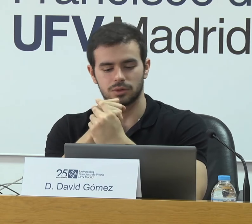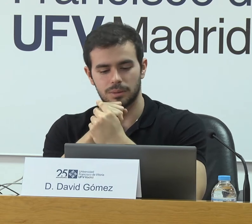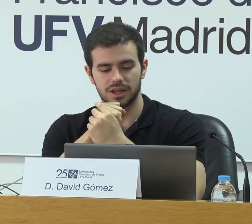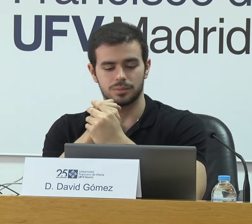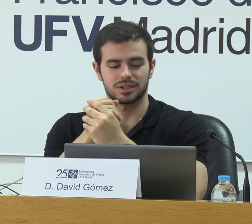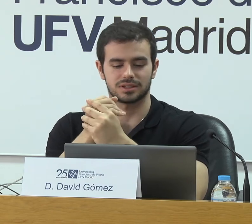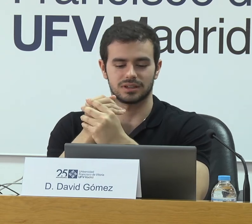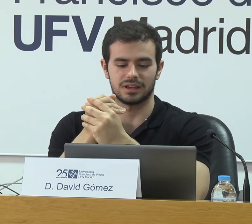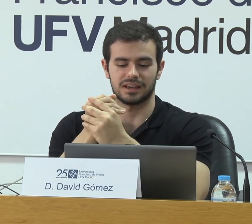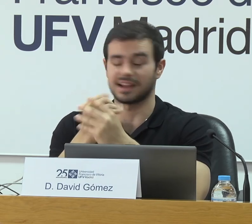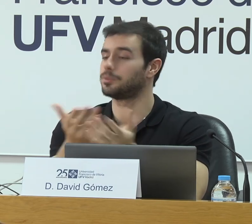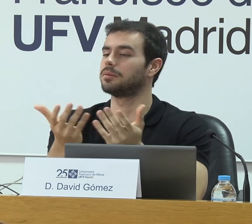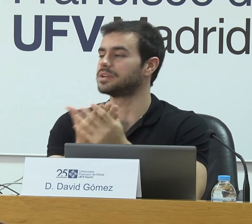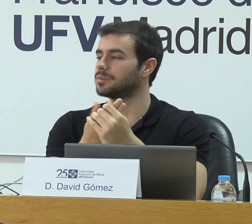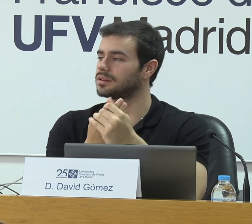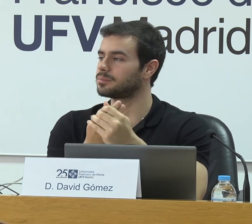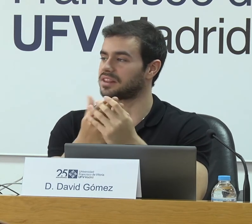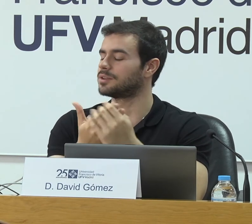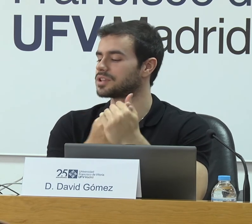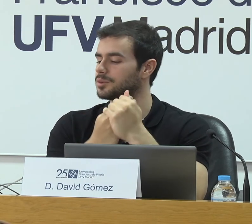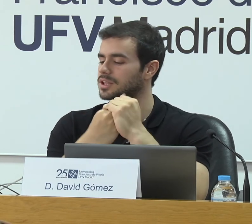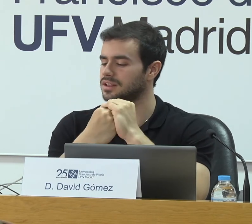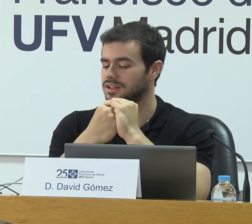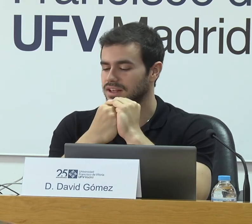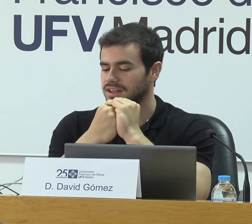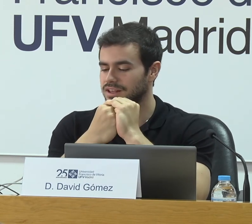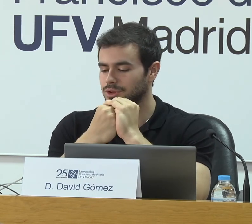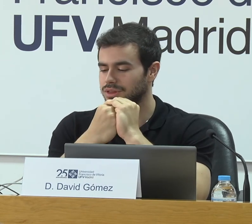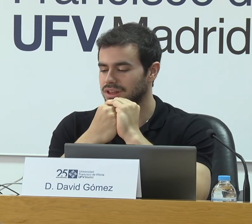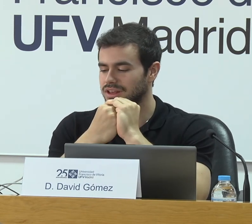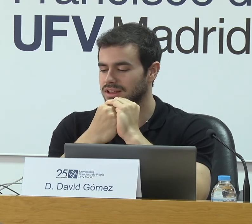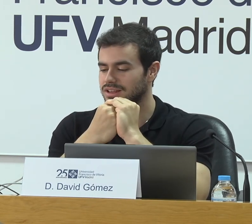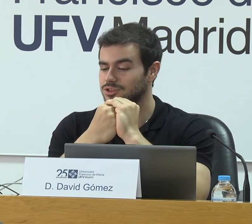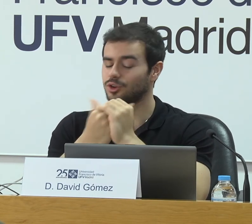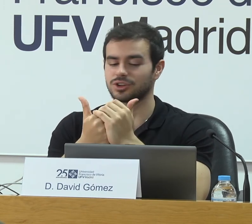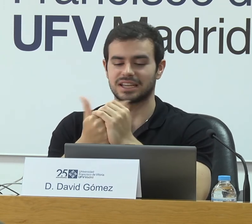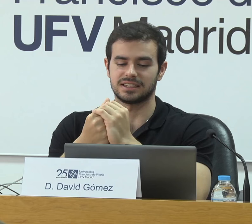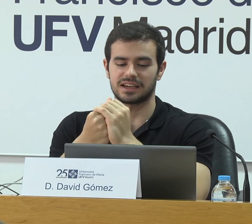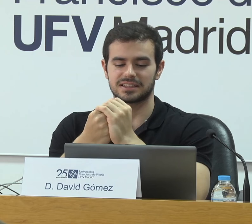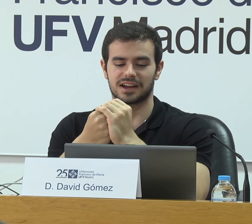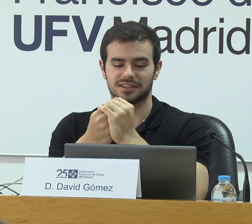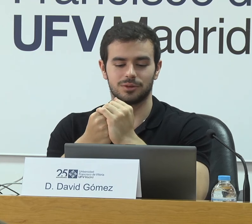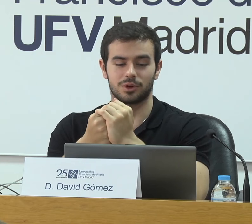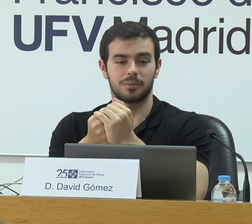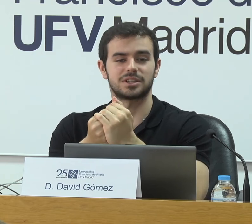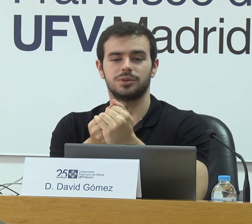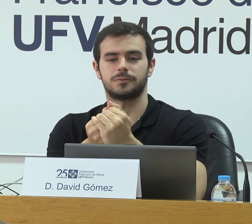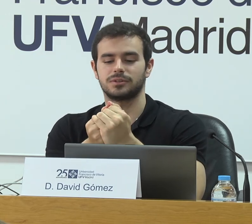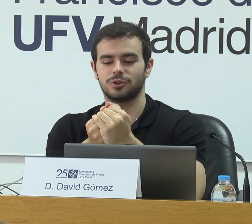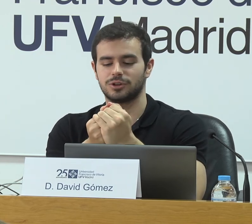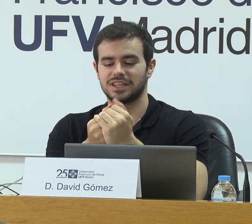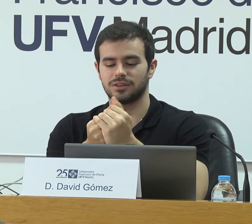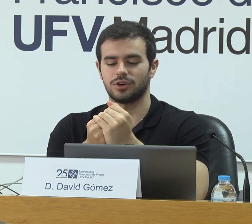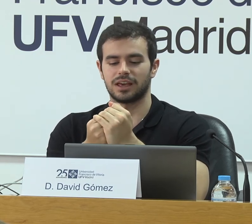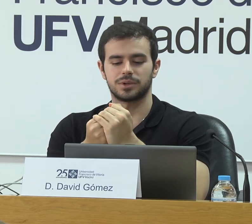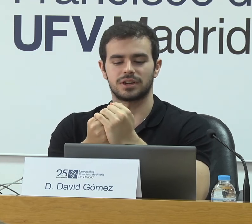esa musculatura por ahí, pues que la pueda mover también practicando ese deporte. Entonces, todo lo que sea en silla queda descartado, porque me pasa lo mismo.